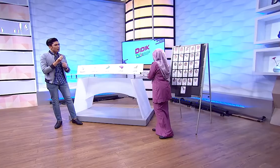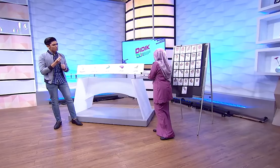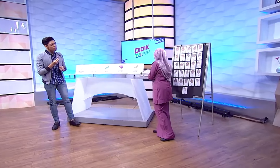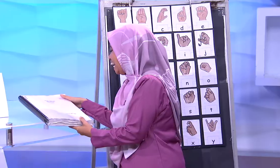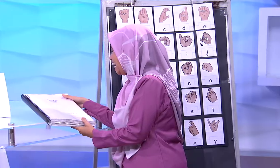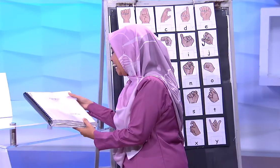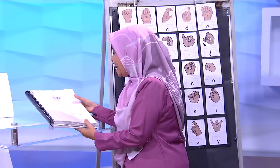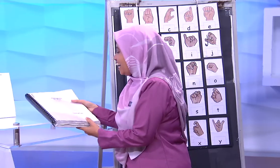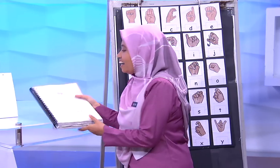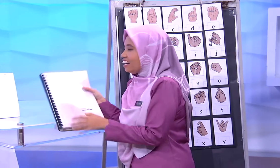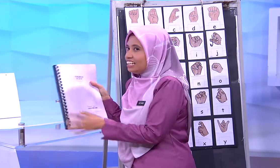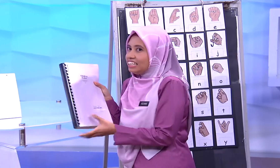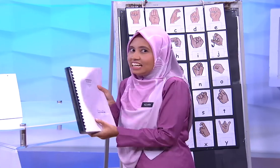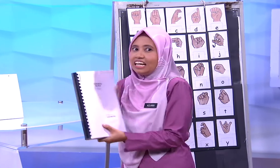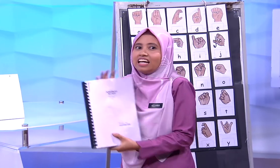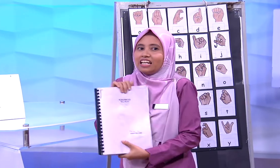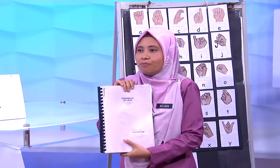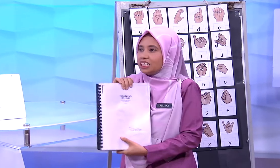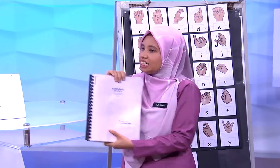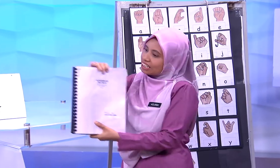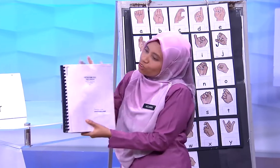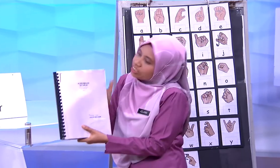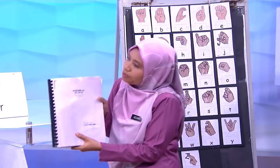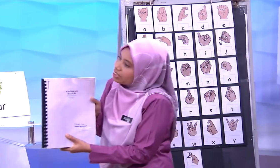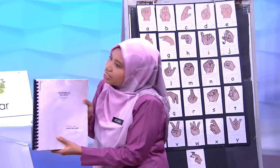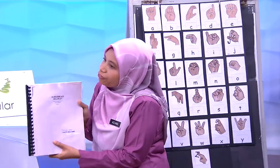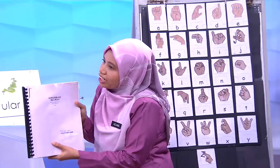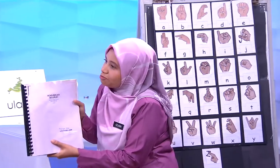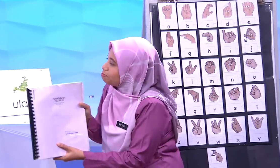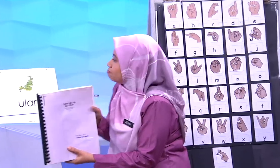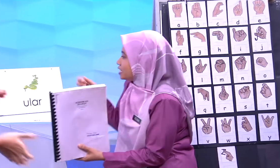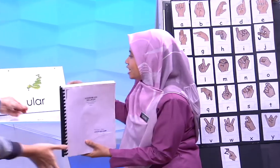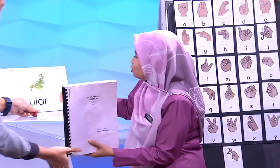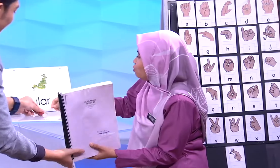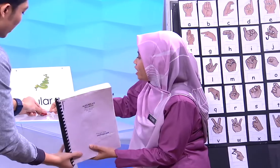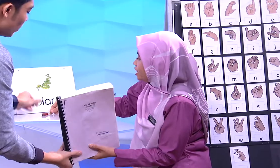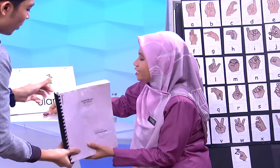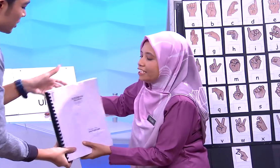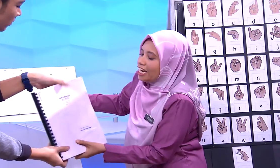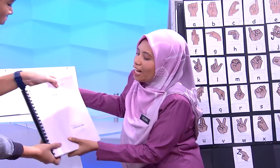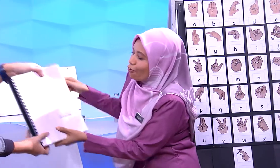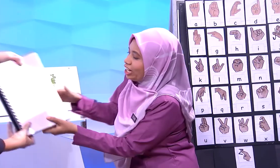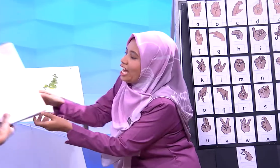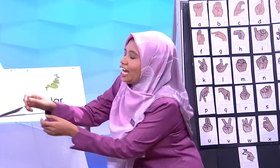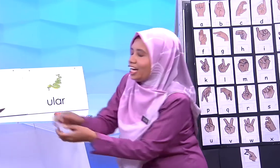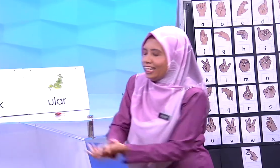soalnya HP ini kamu aja turun ke perancangnya belum tahu ya oke Pulau